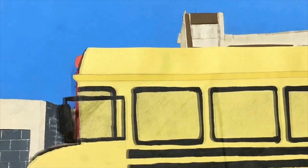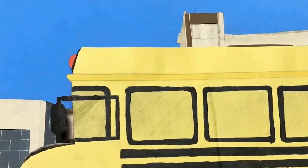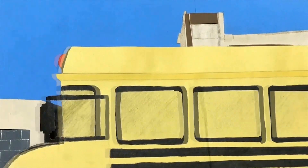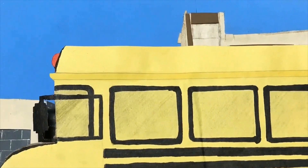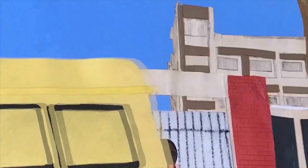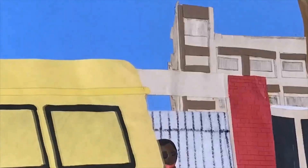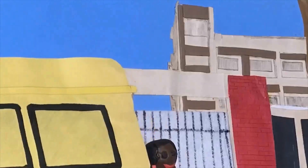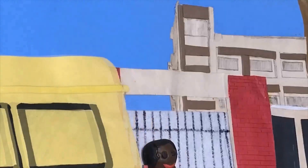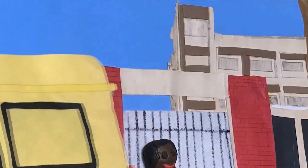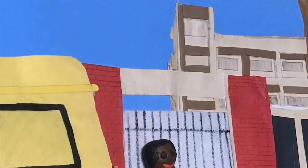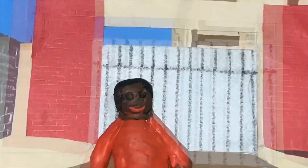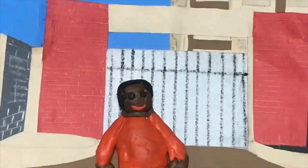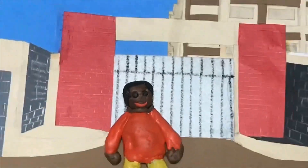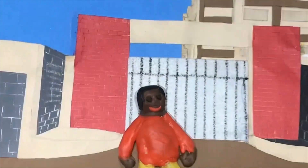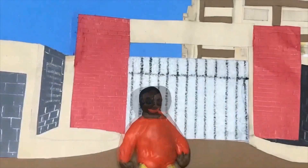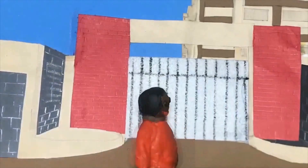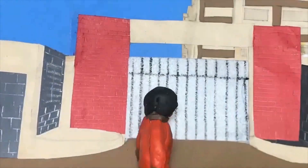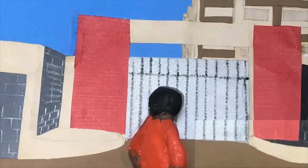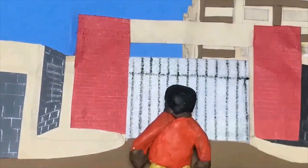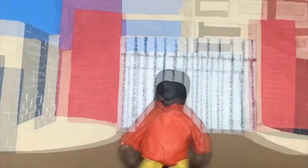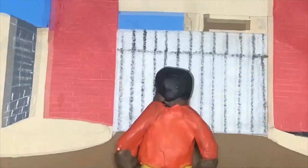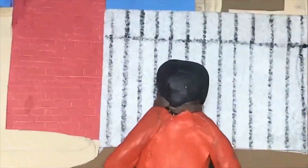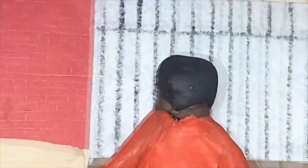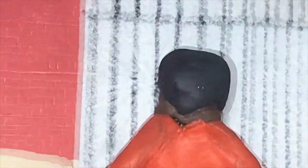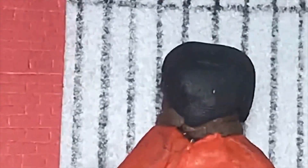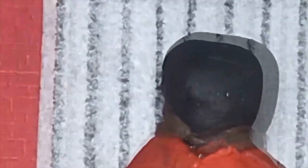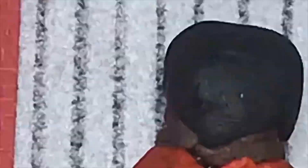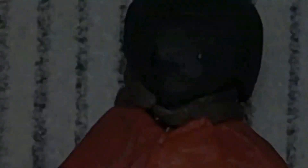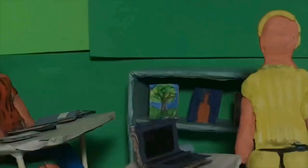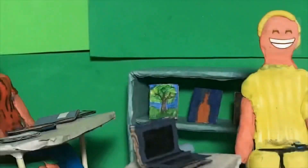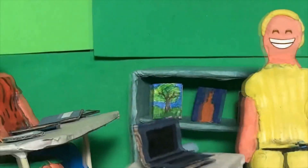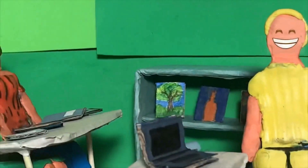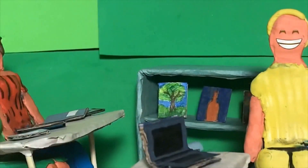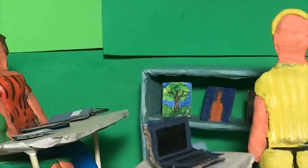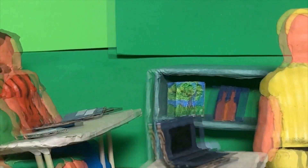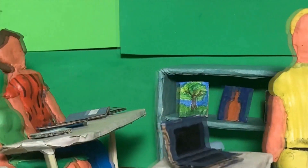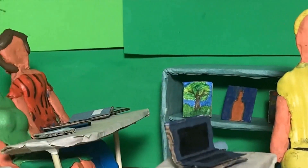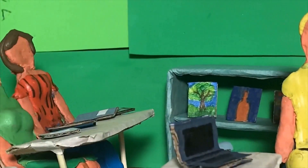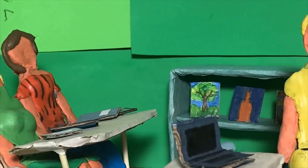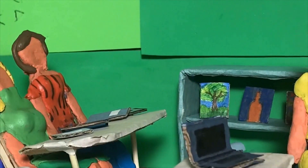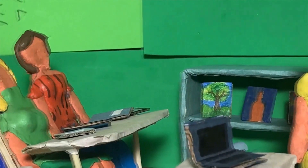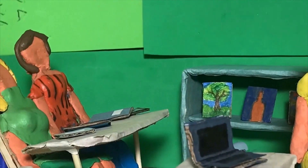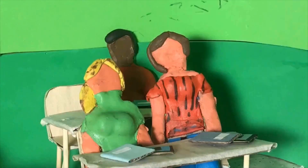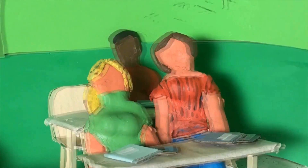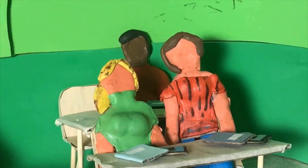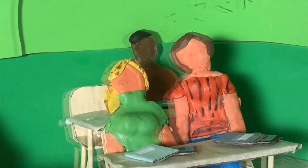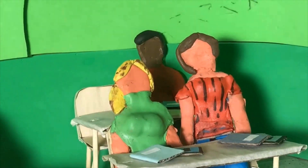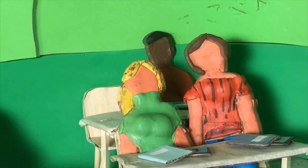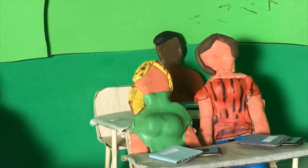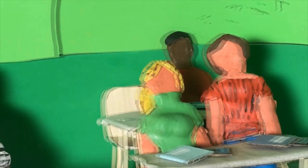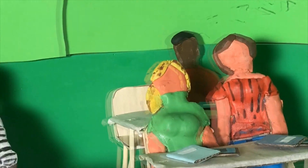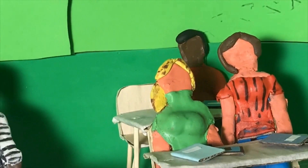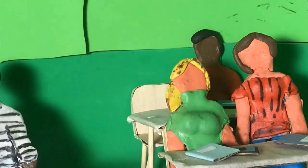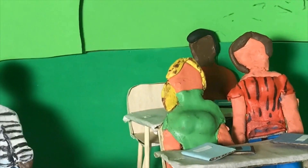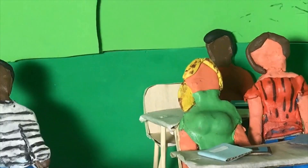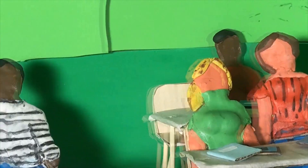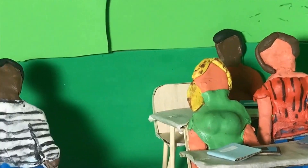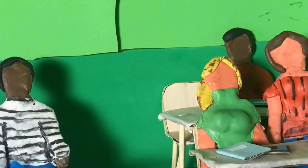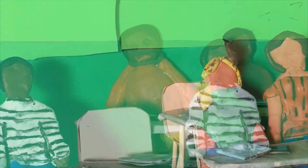quiere sentarse conmigo, nadie comparte conmigo, siempre estoy solo, aunque hayan personas alrededor. Todo era así